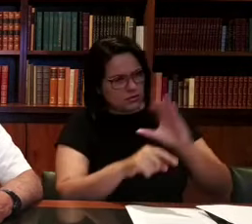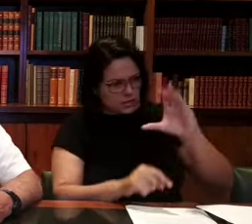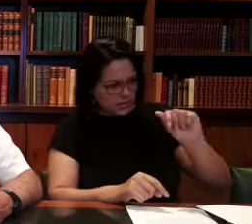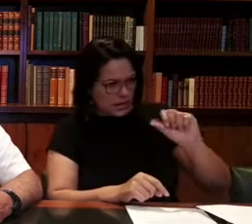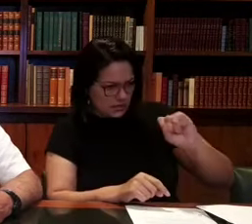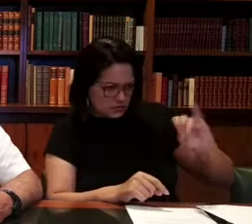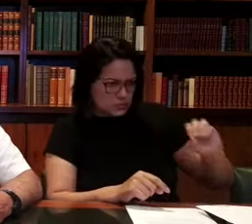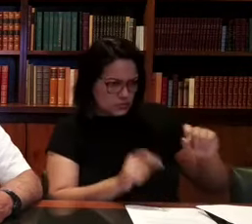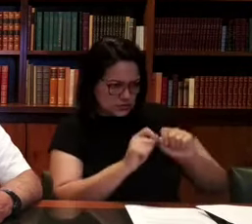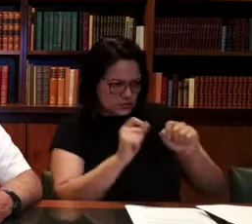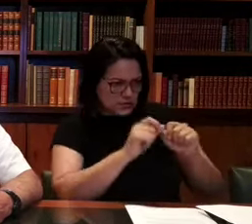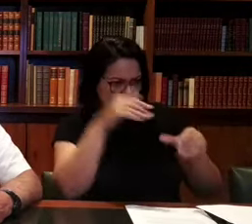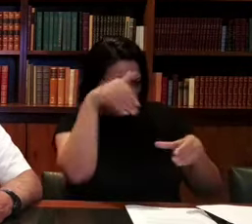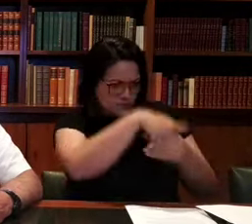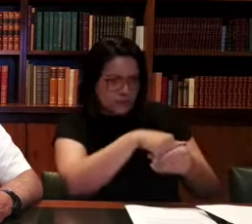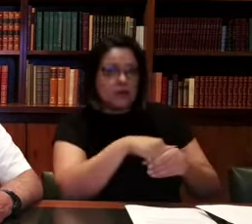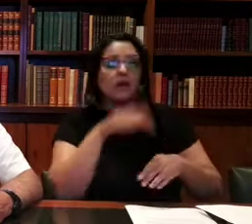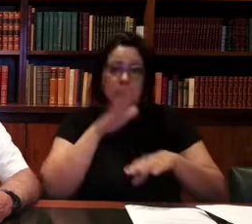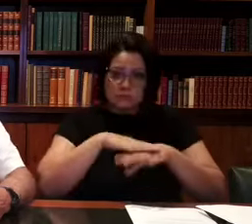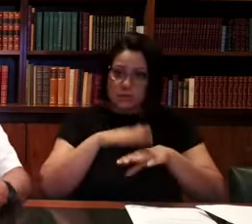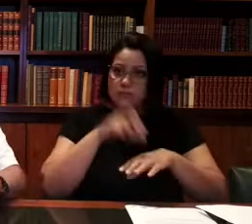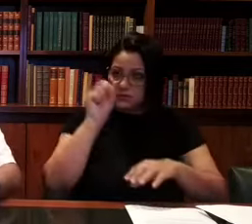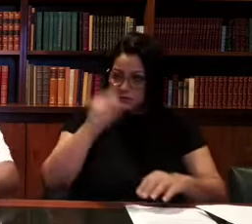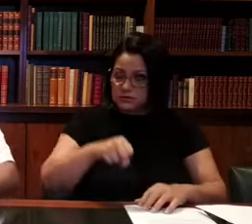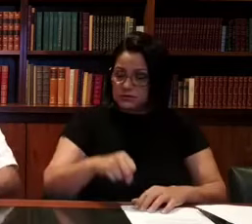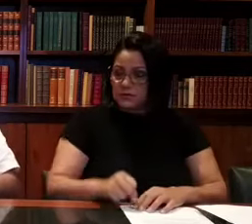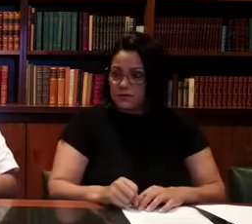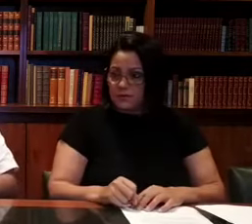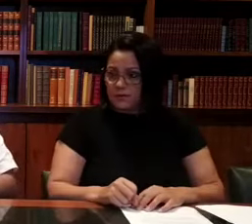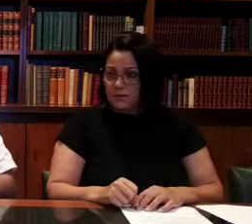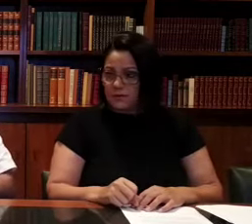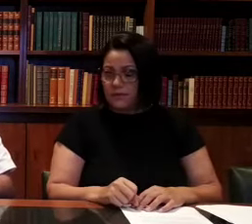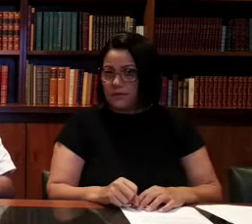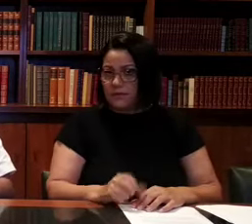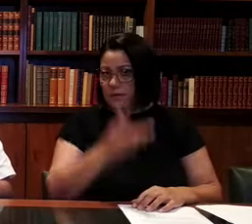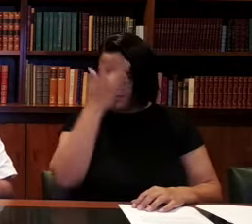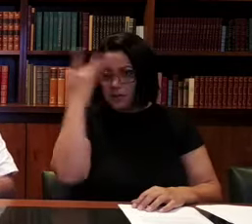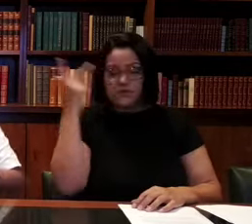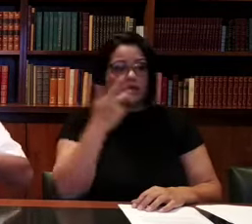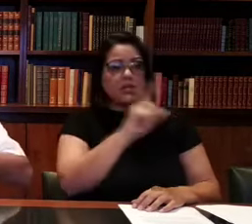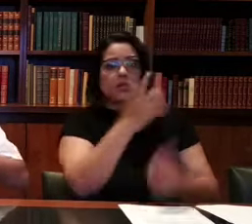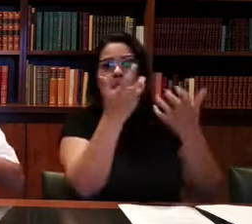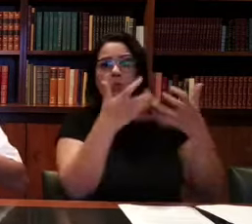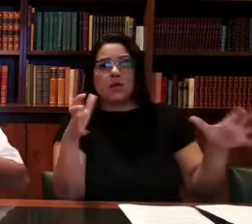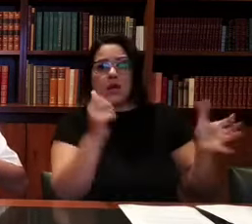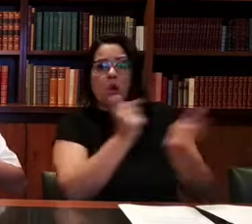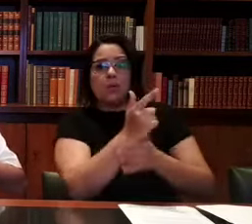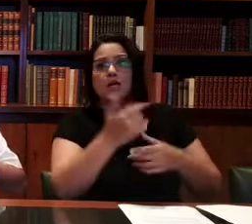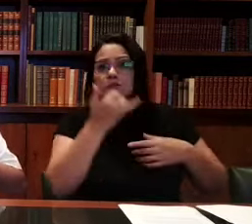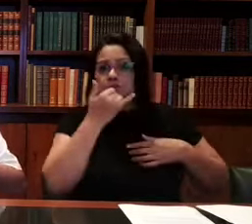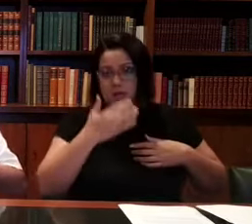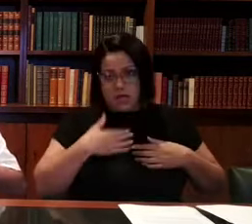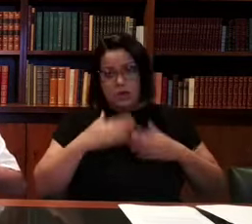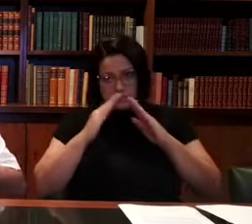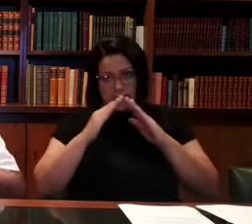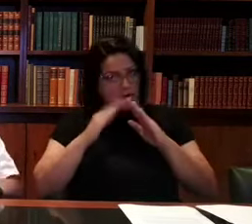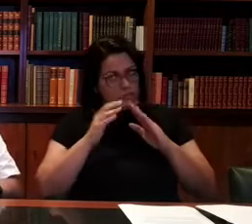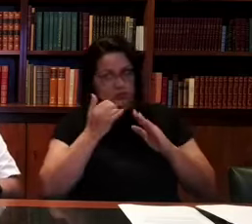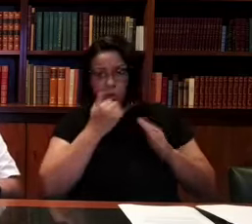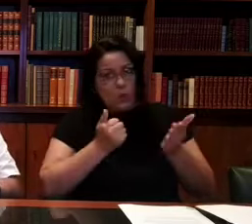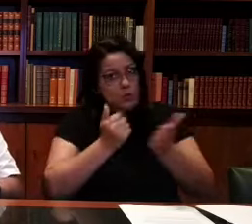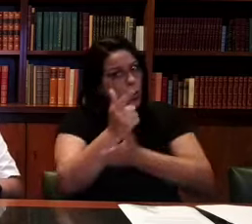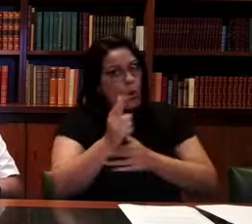Essa liminar foi dele mesmo como que acontece alguém tô com a liminar para comprar lagosta Eu não eu não compro a minha casa controle